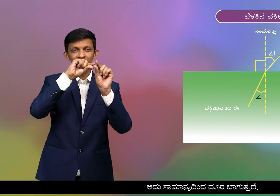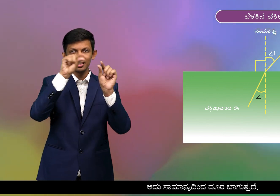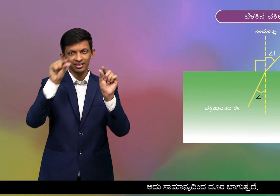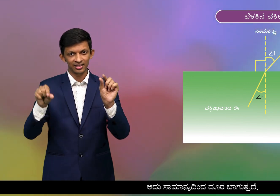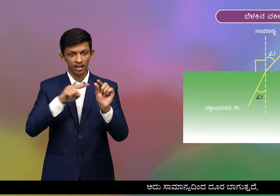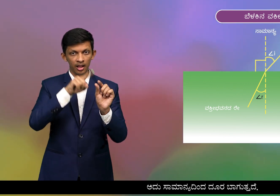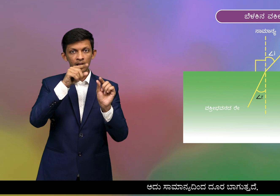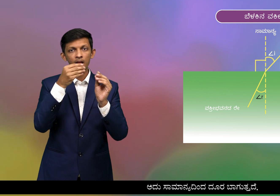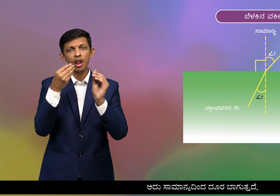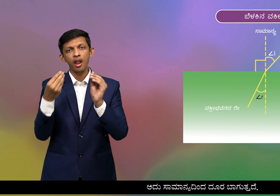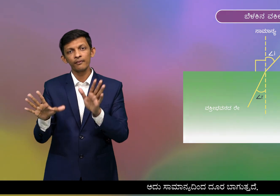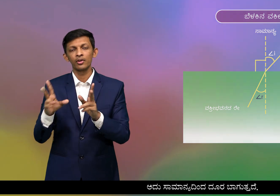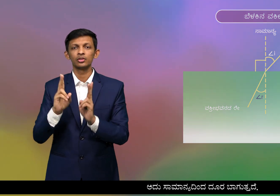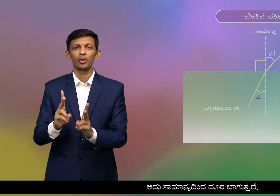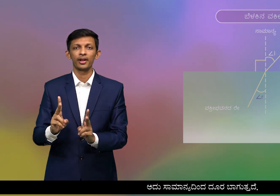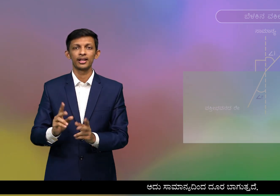ದೂರ ಬಾಗುತ್ತದೆ